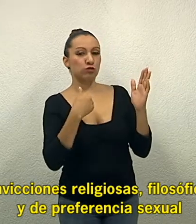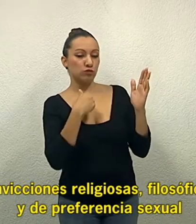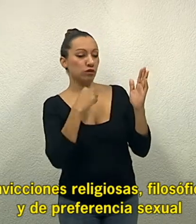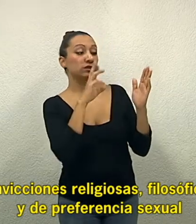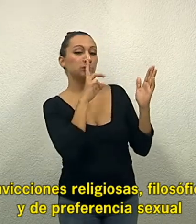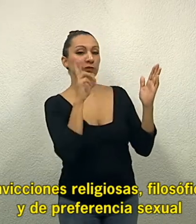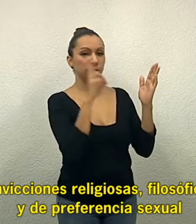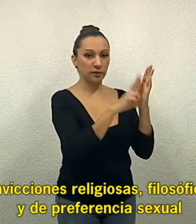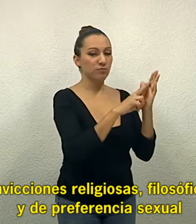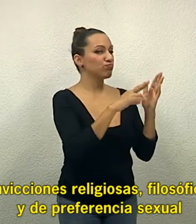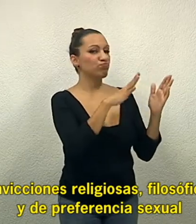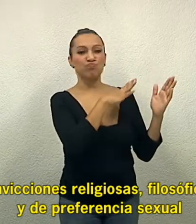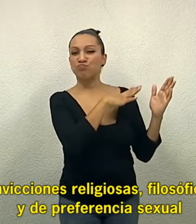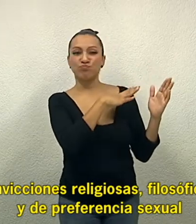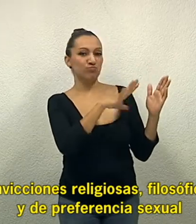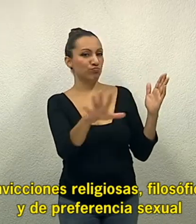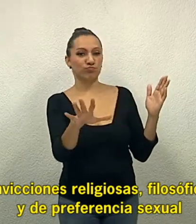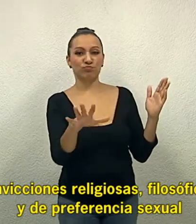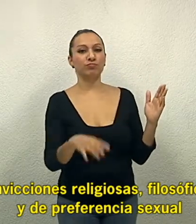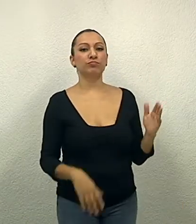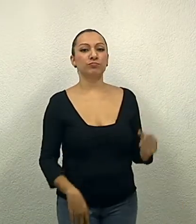y de preferencia sexual